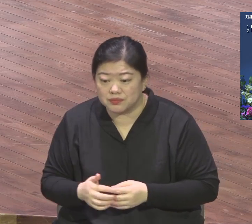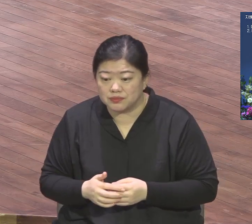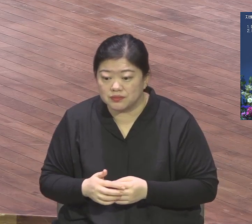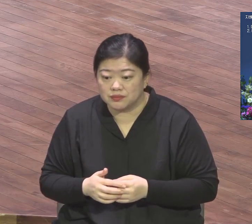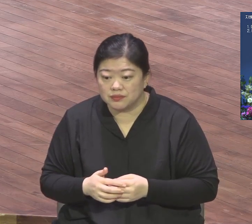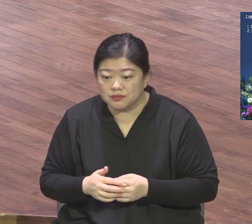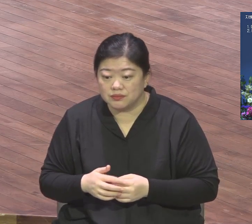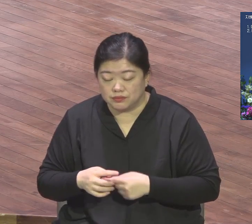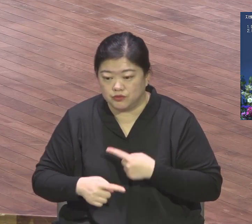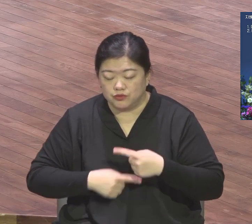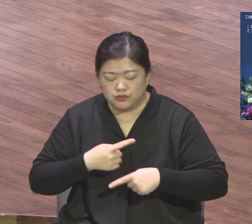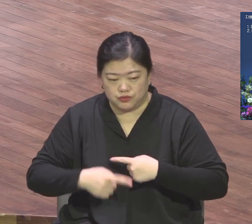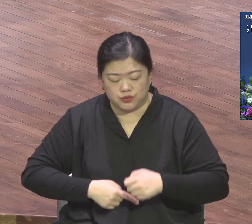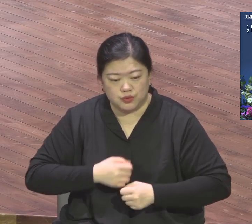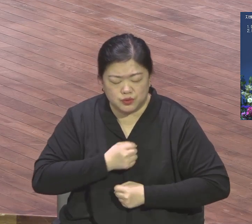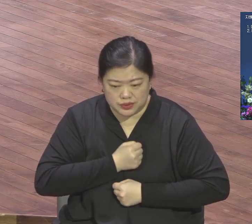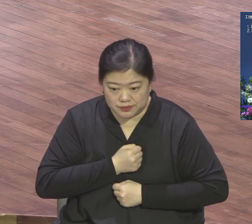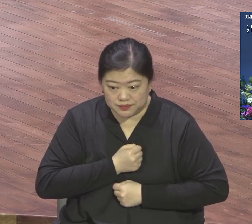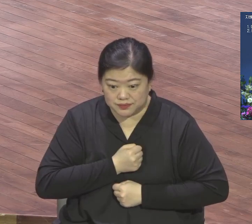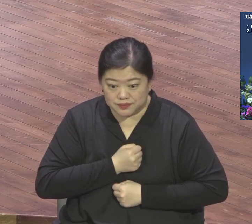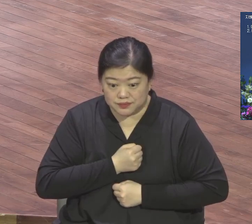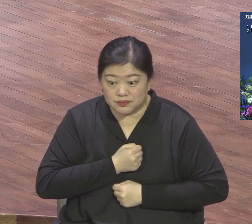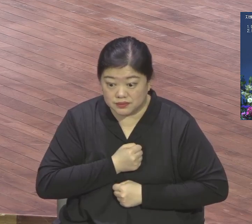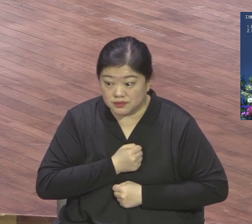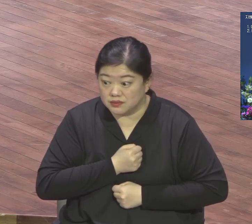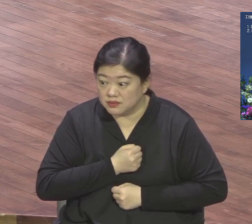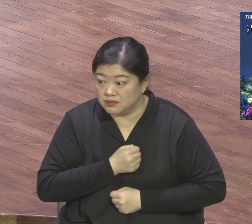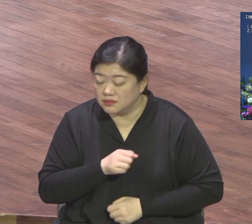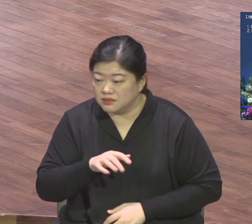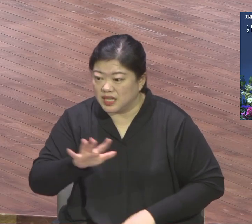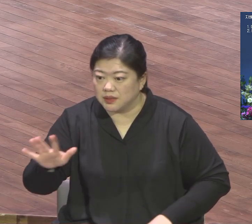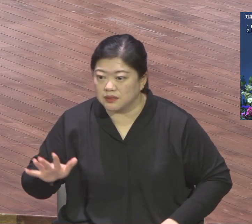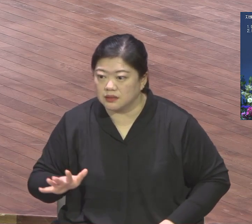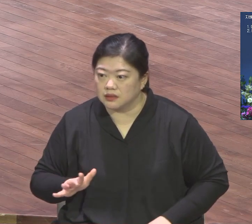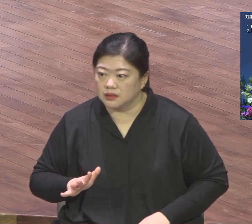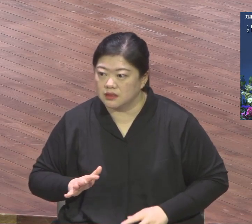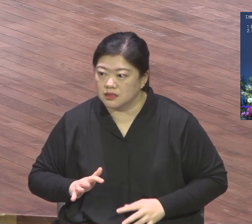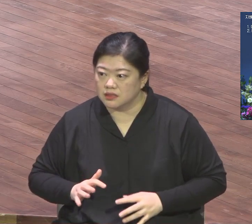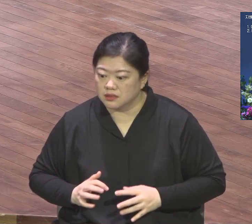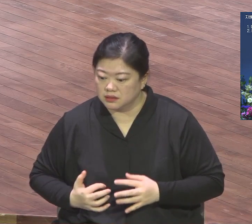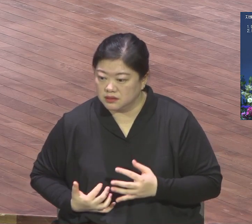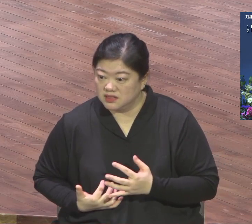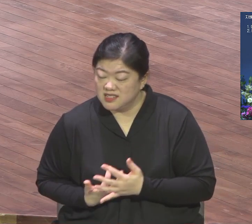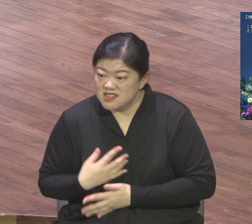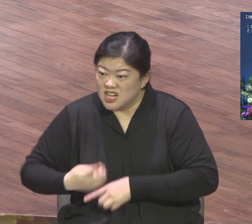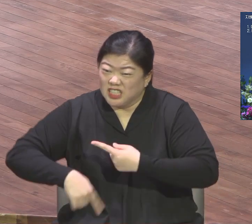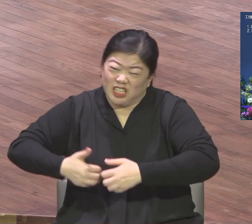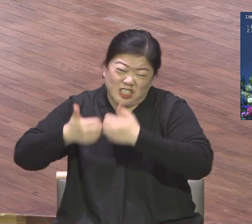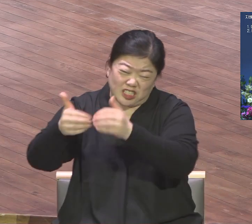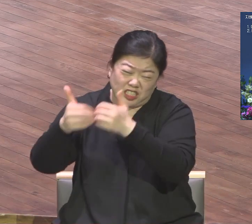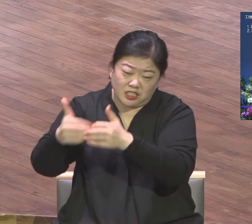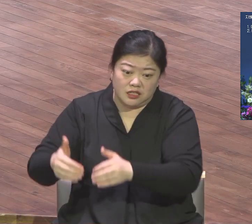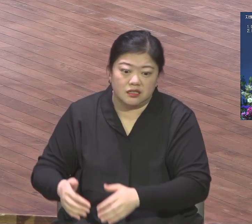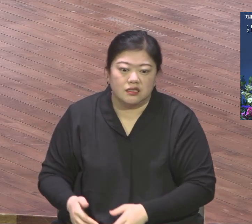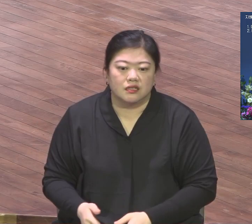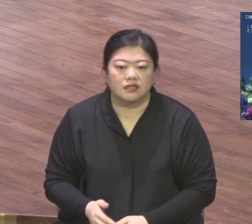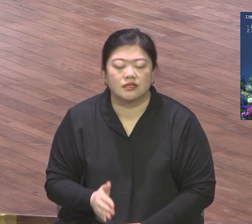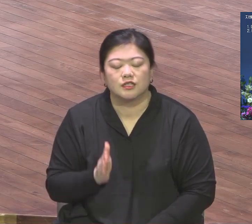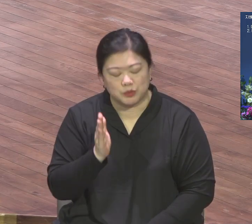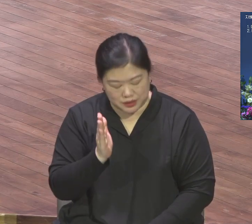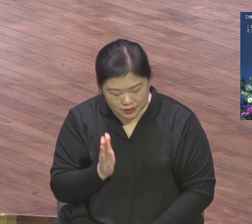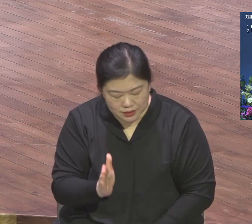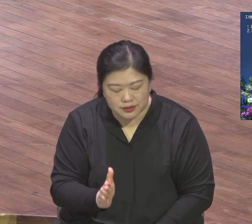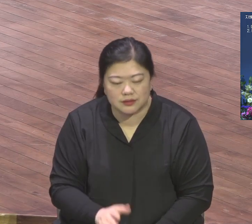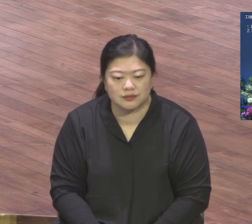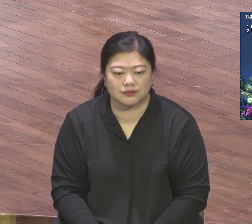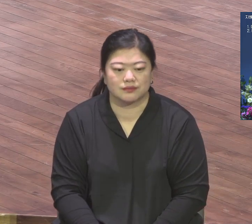안 돼. 어? 기분 따라 감정 따라 그냥 내 말 그저 내 마음 그저 하면 안 돼.